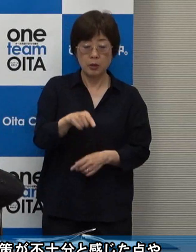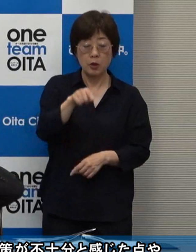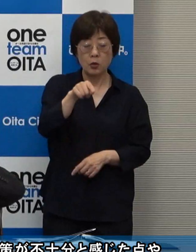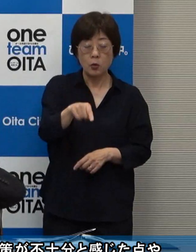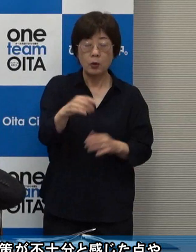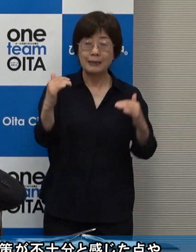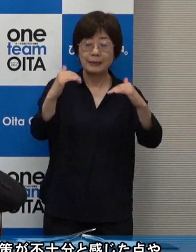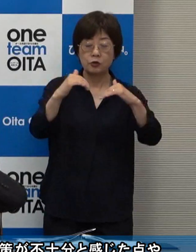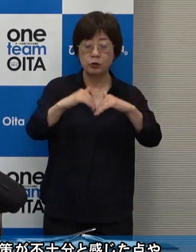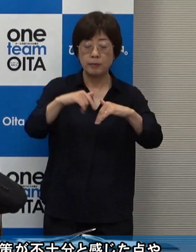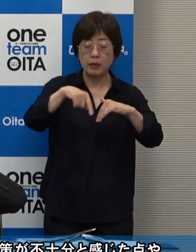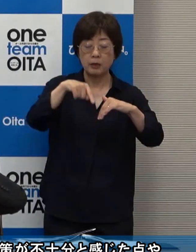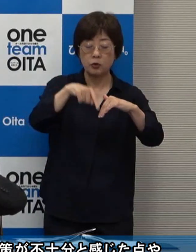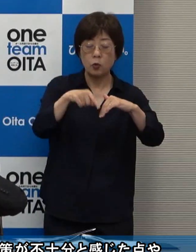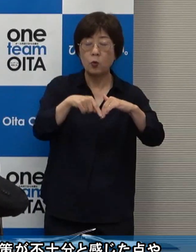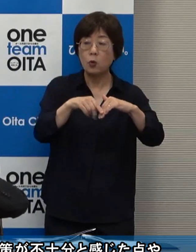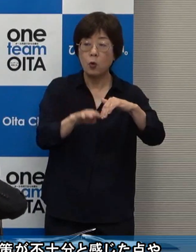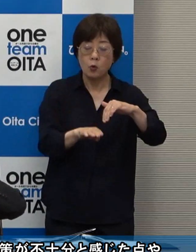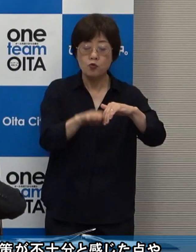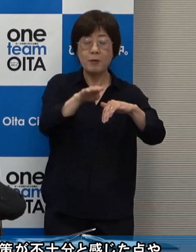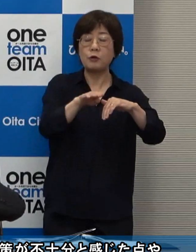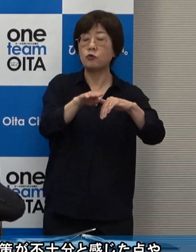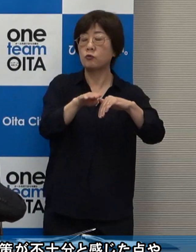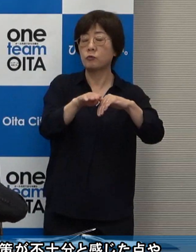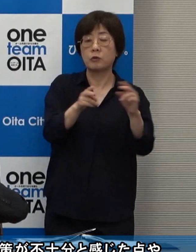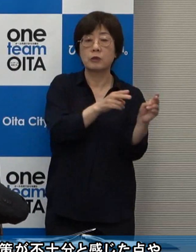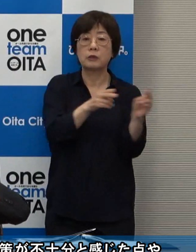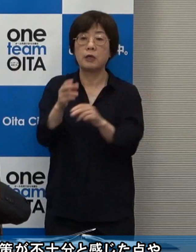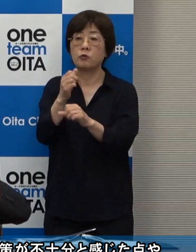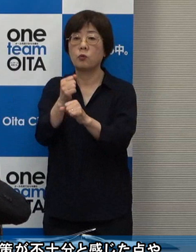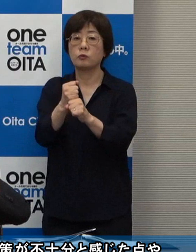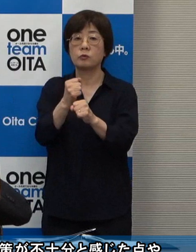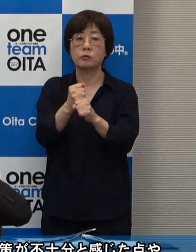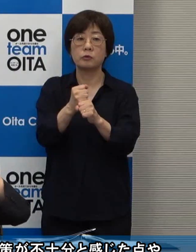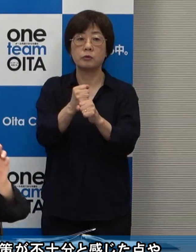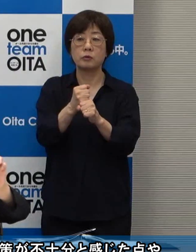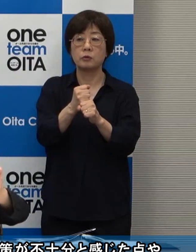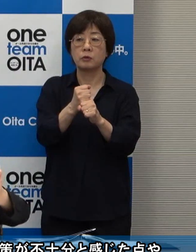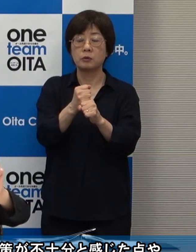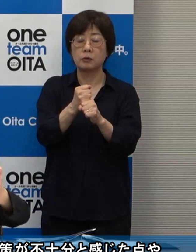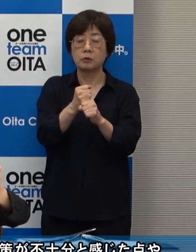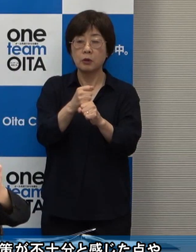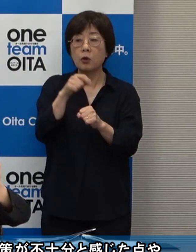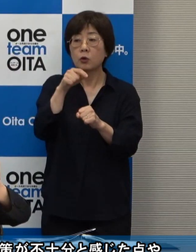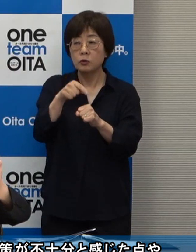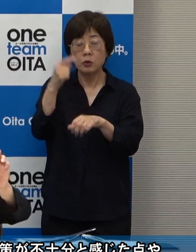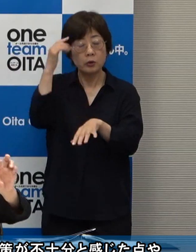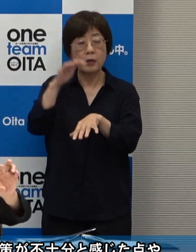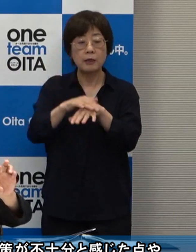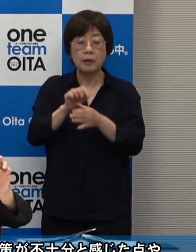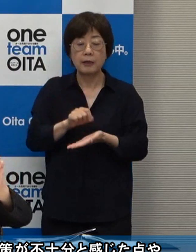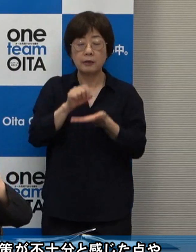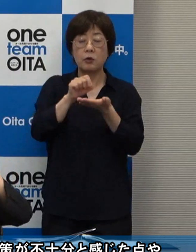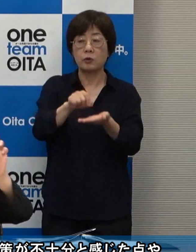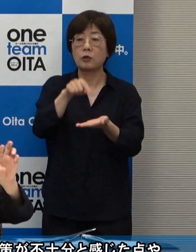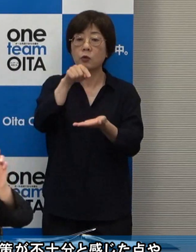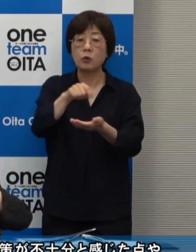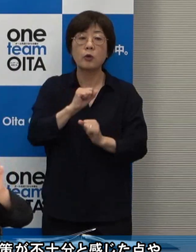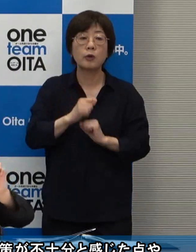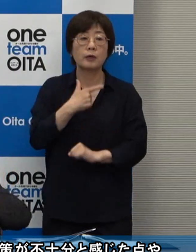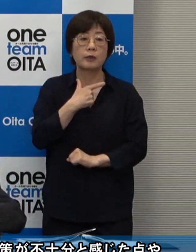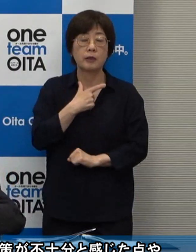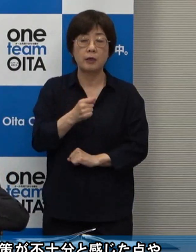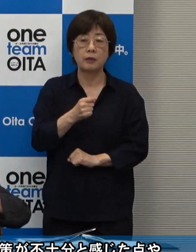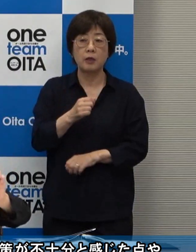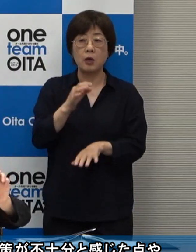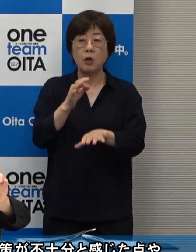から、ここを隙間を埋めるような制度を作るって考えは僕は全然持ってなくて、メニューを1個出すんですよ。でこれでやりたい、私は